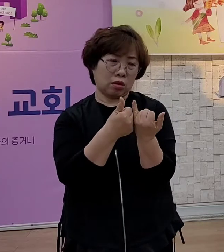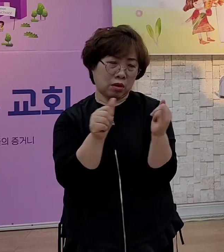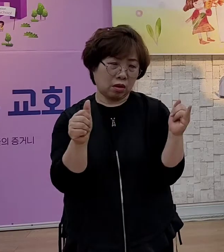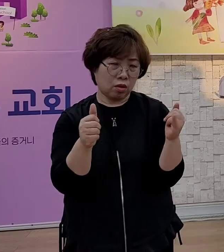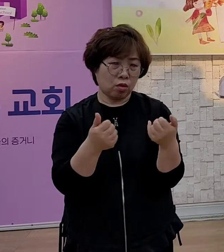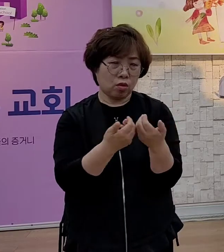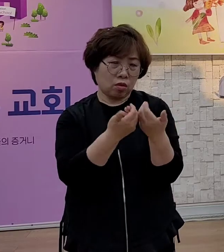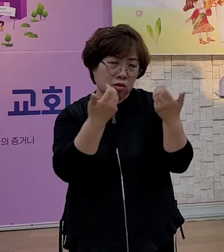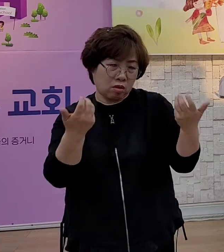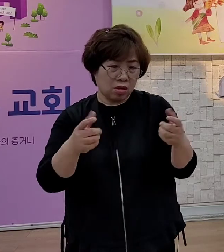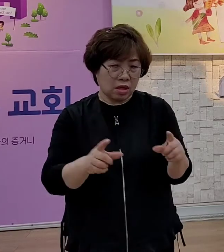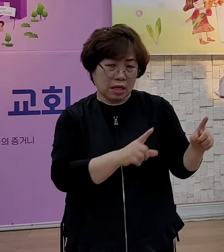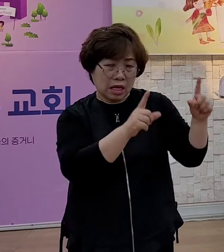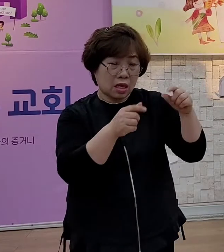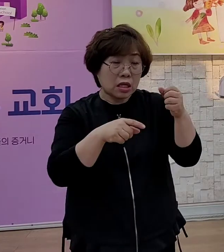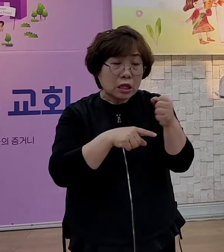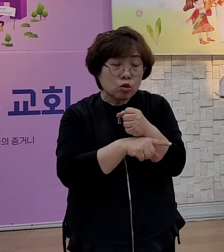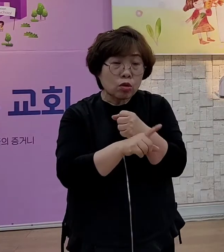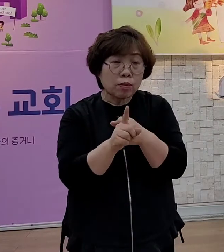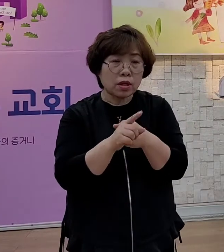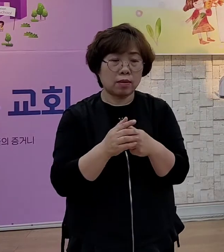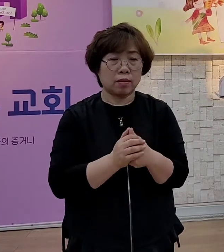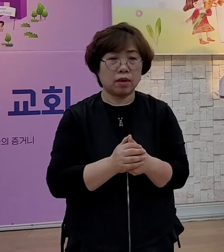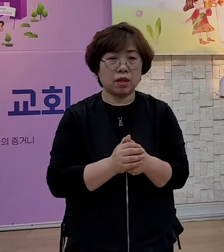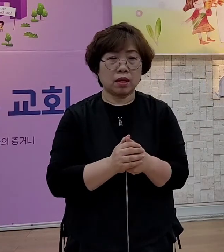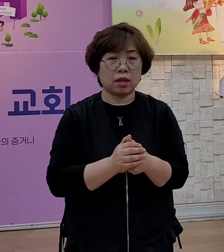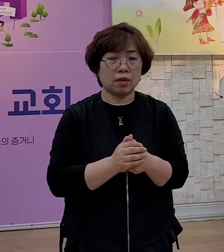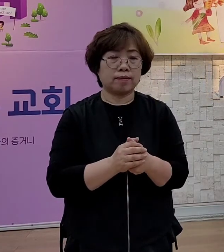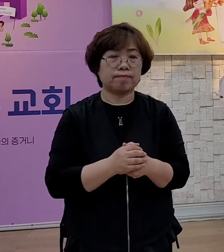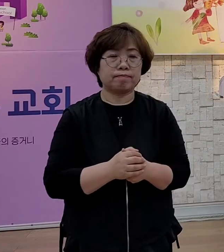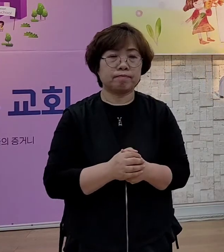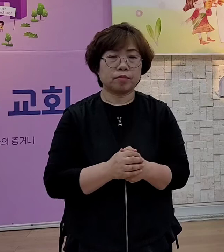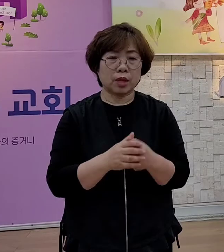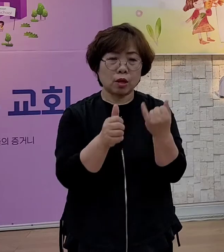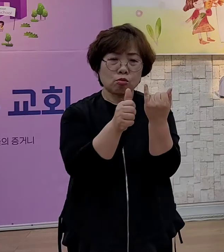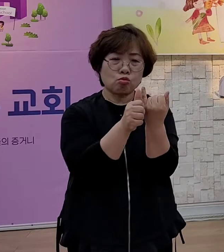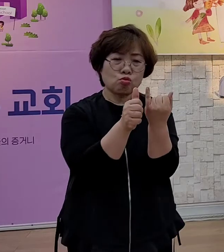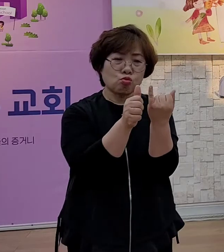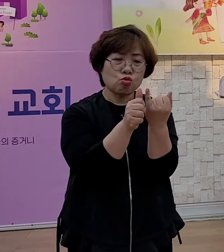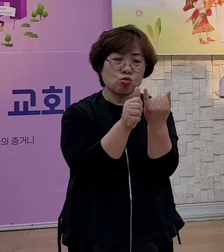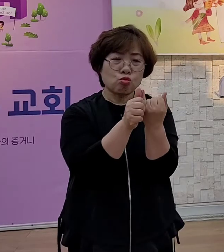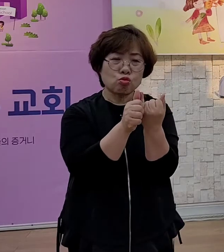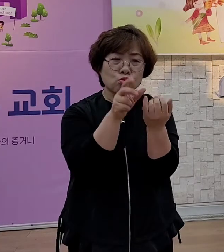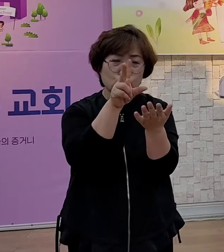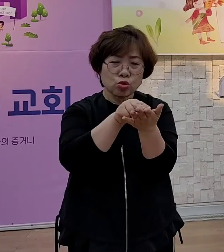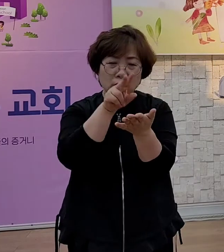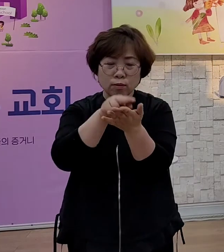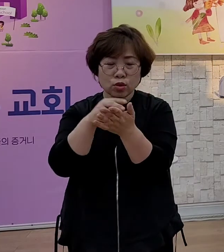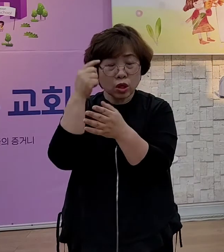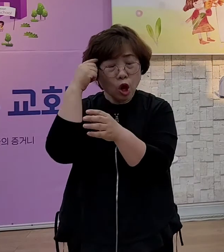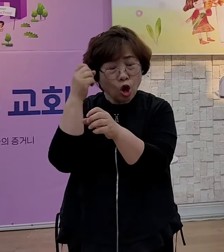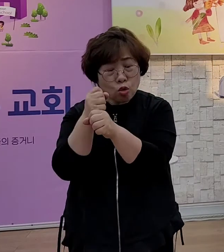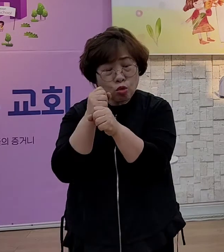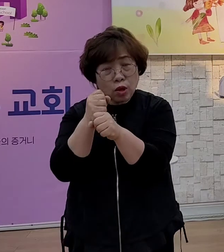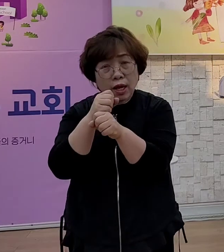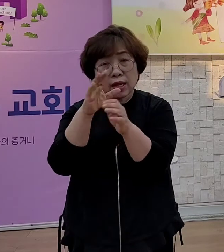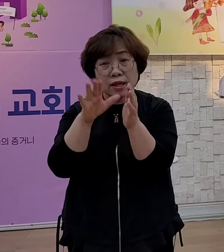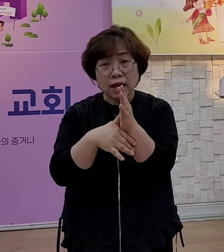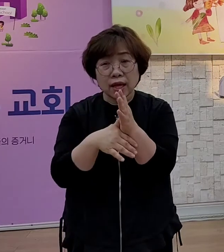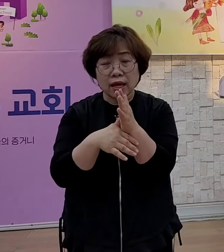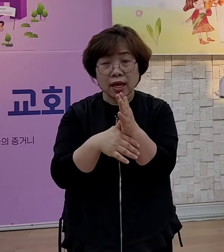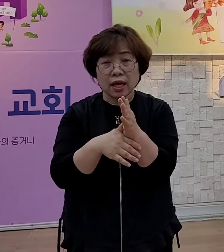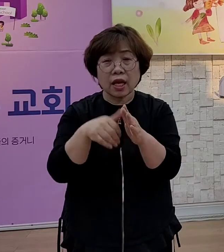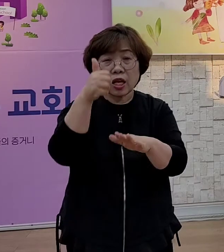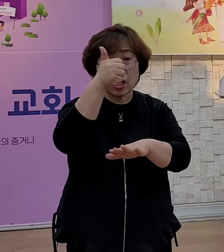문제 때문에 이런 문제가 발생한 거예요. 근데 이 가정학자들이 부부 간의 문제를 연구하면서 이게 나오게